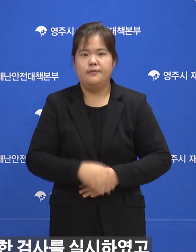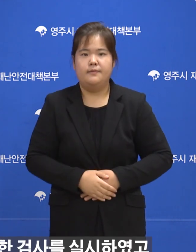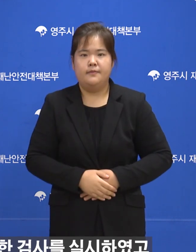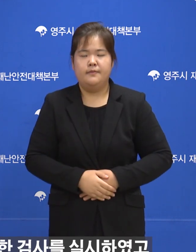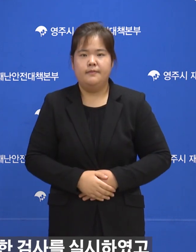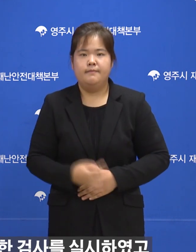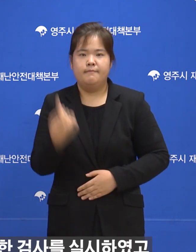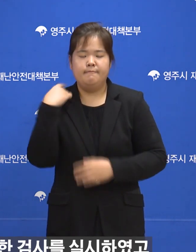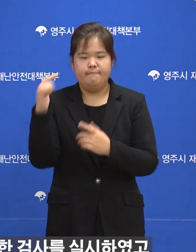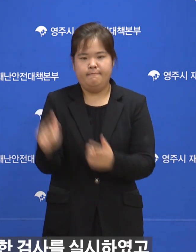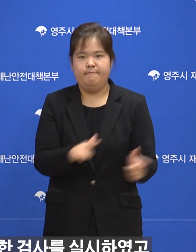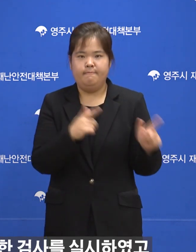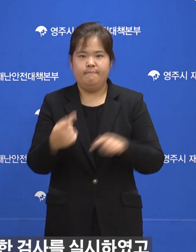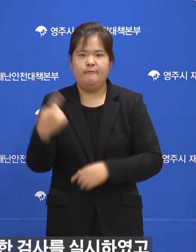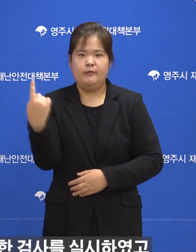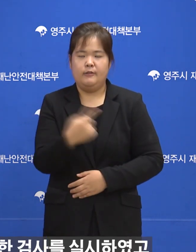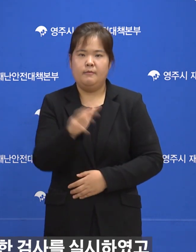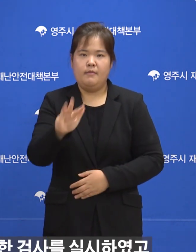어제 하루 동안